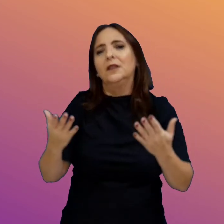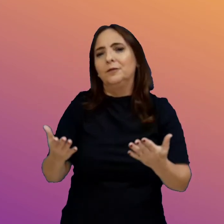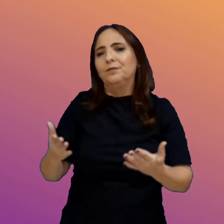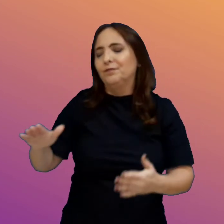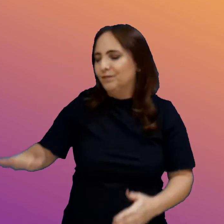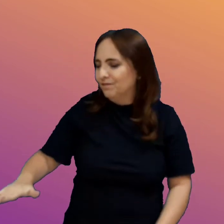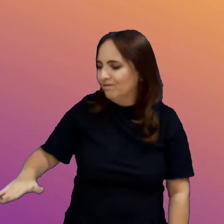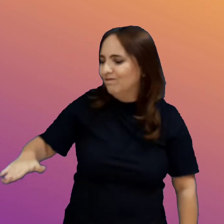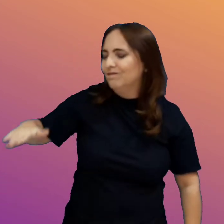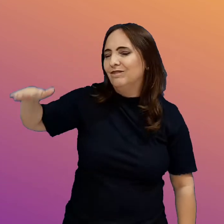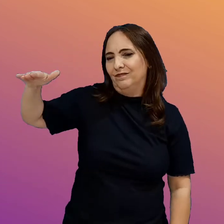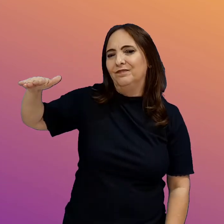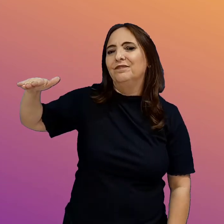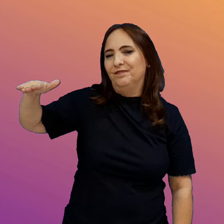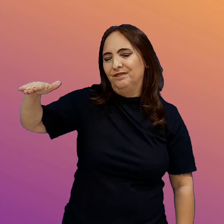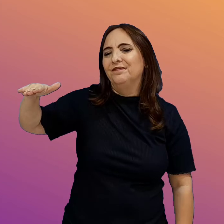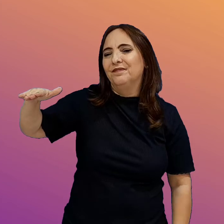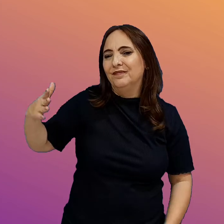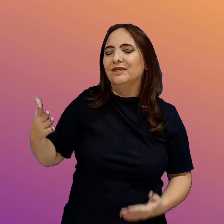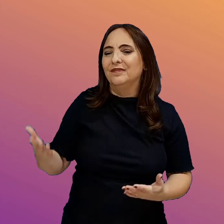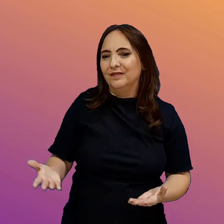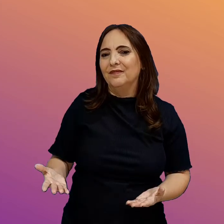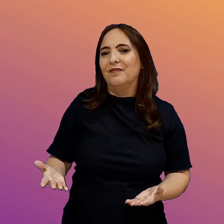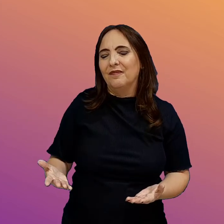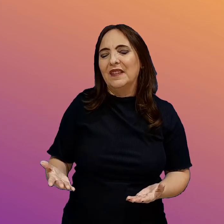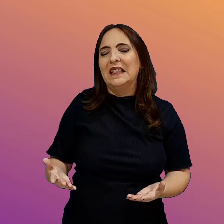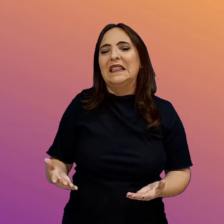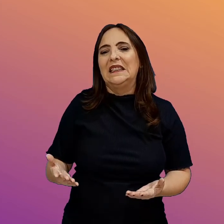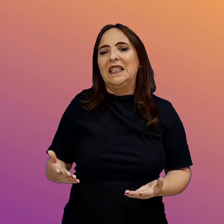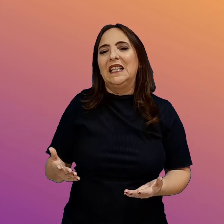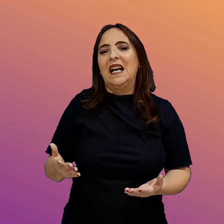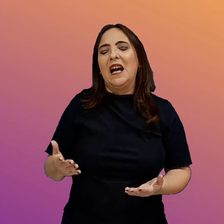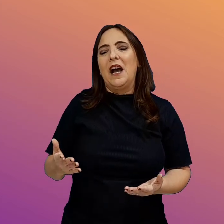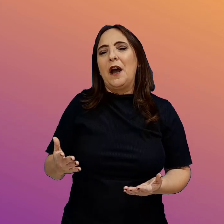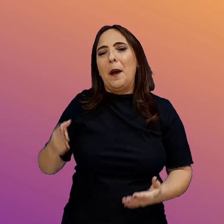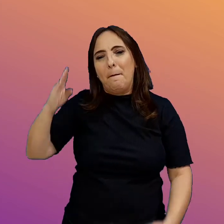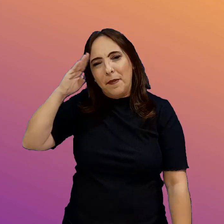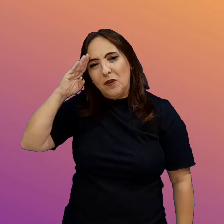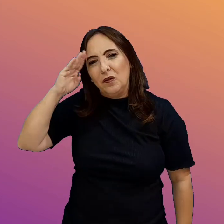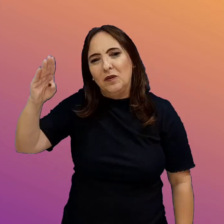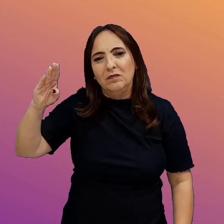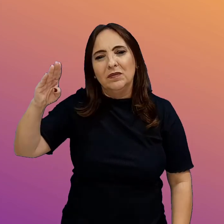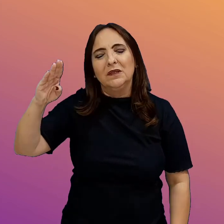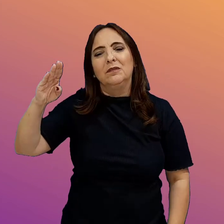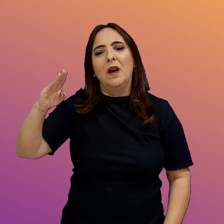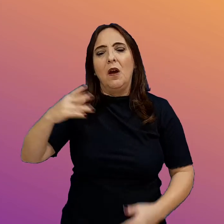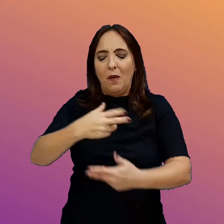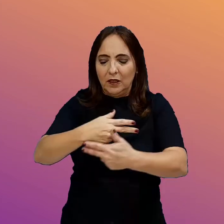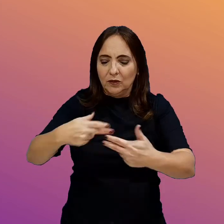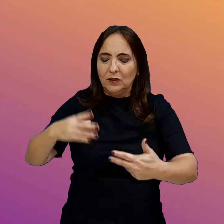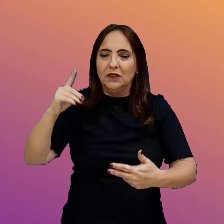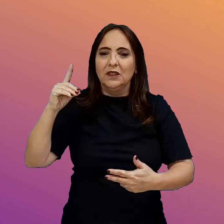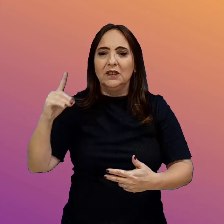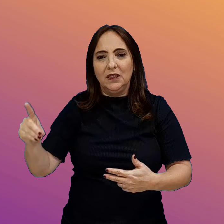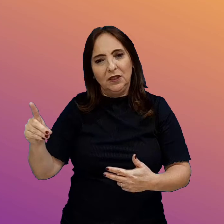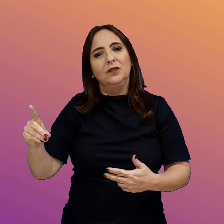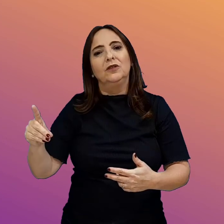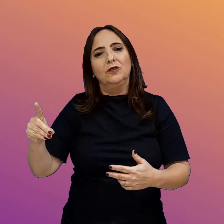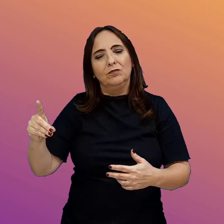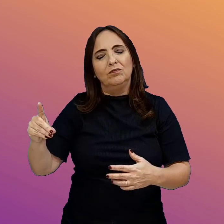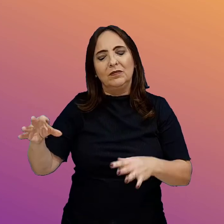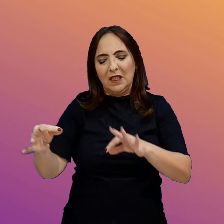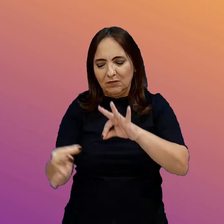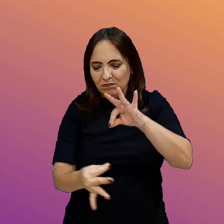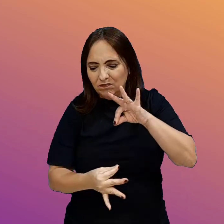seu Shed da vida, sabe? Priorizando as coisas de Deus, priorizando o alimento espiritual